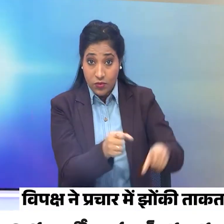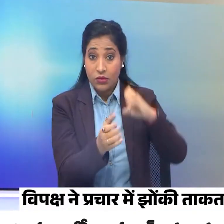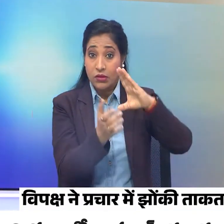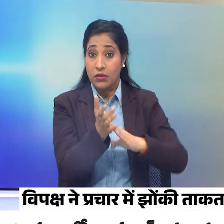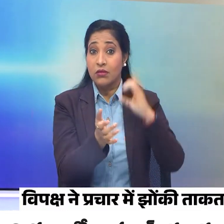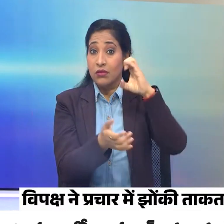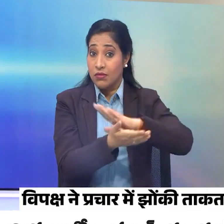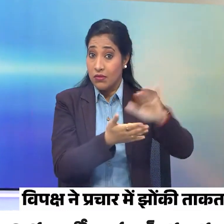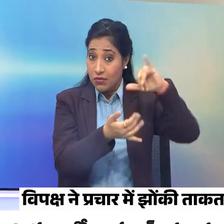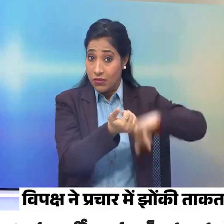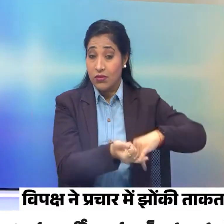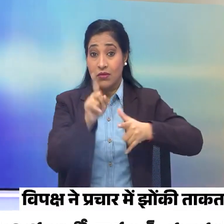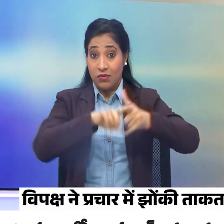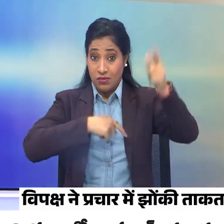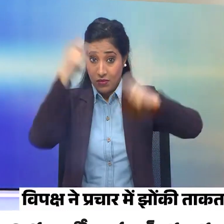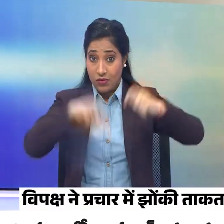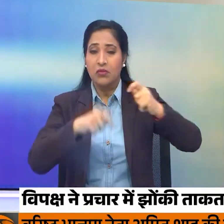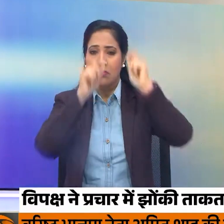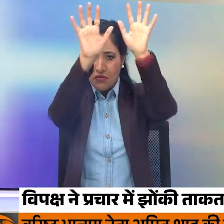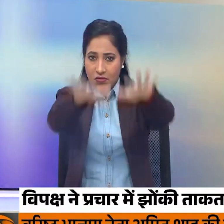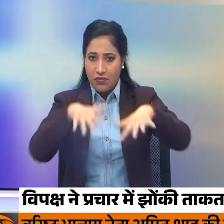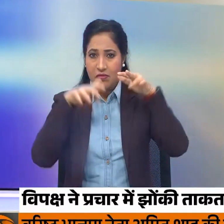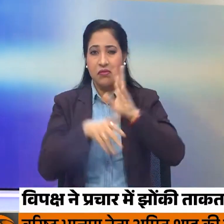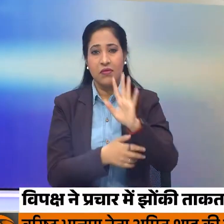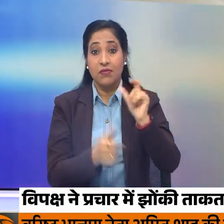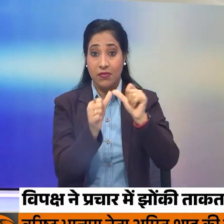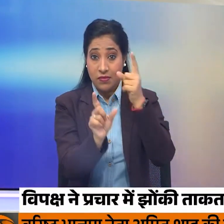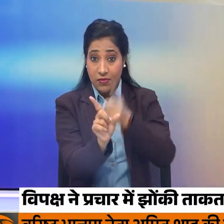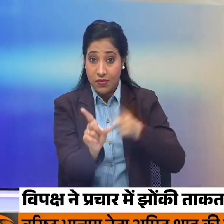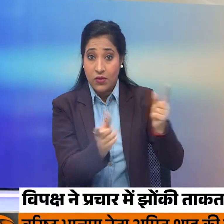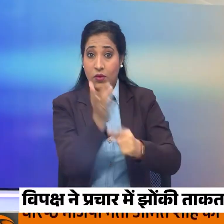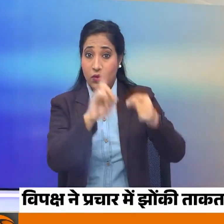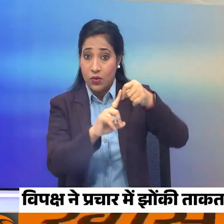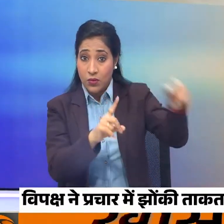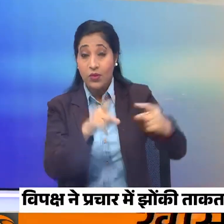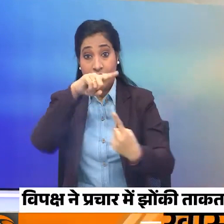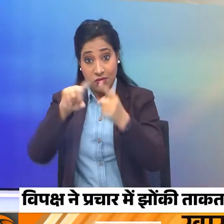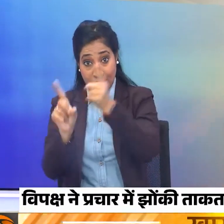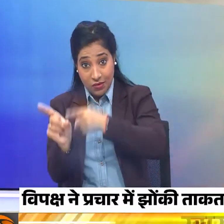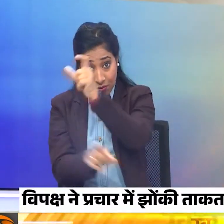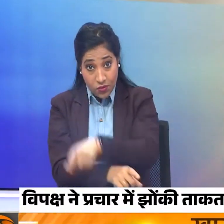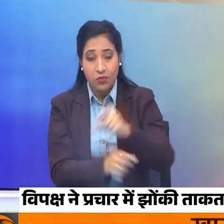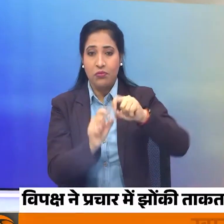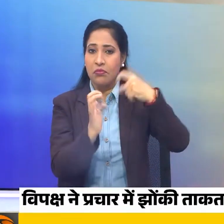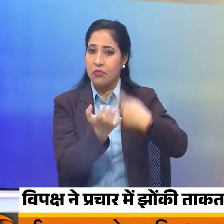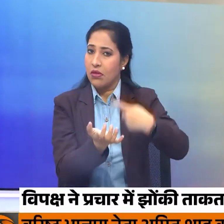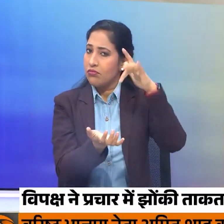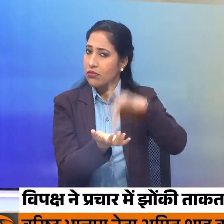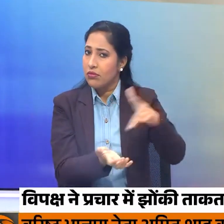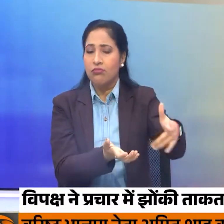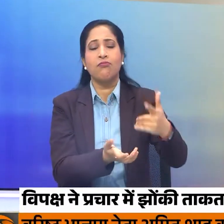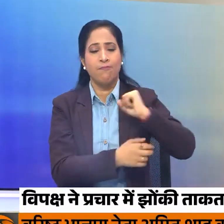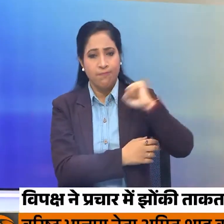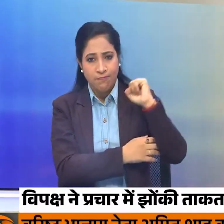चंपई सोरेन झारखंड में करेंगे जनसभा। अखिलेश यादव उत्तर प्रदेश में तो तेजस्वी यादव बिहार में करेंगे प्रचार।